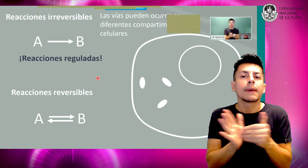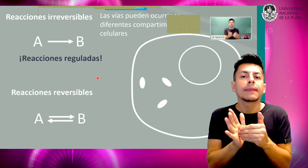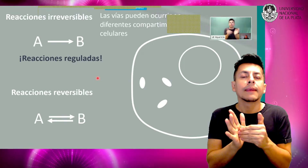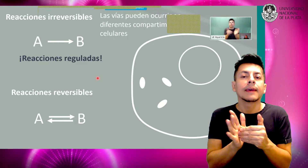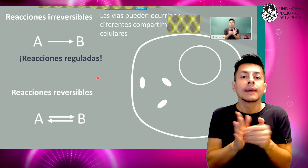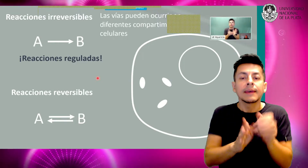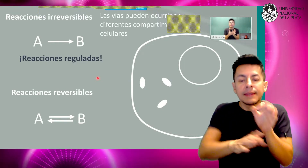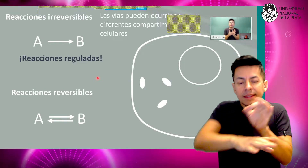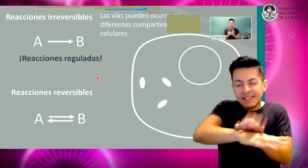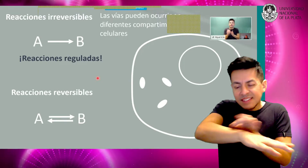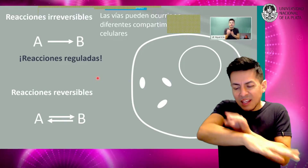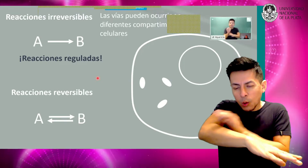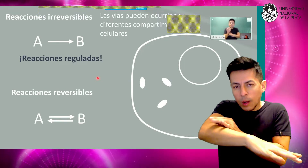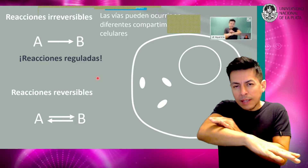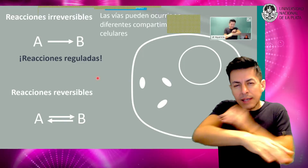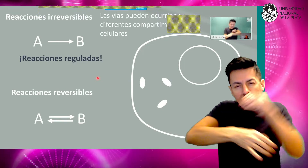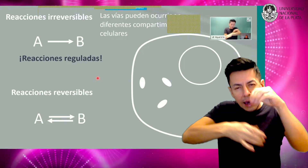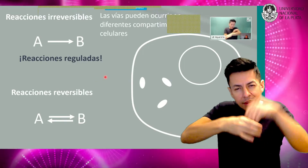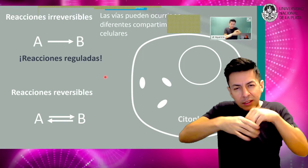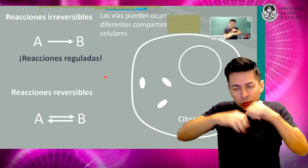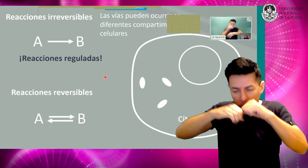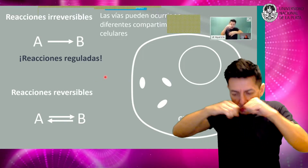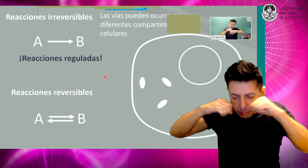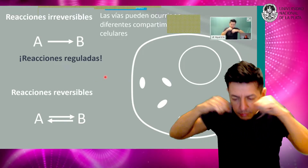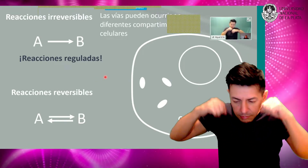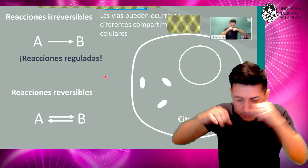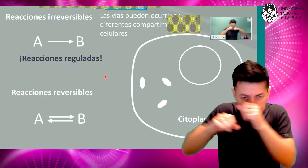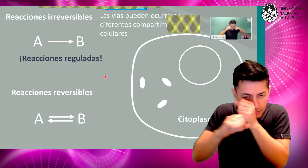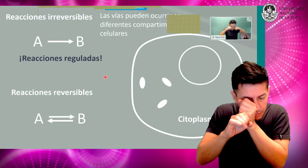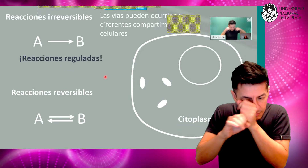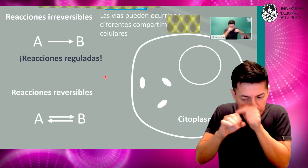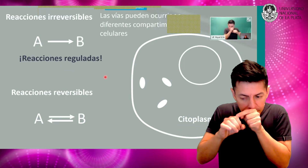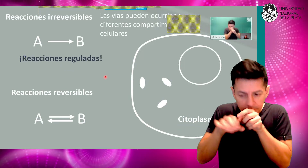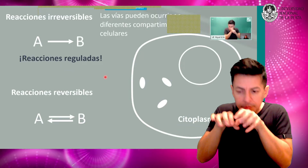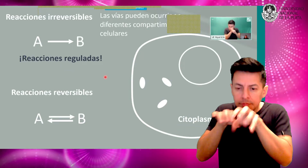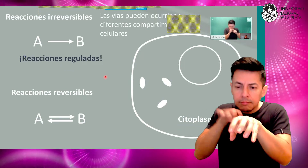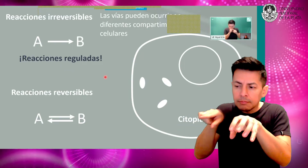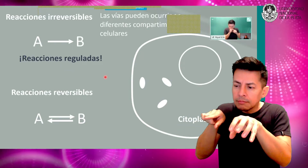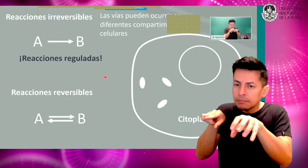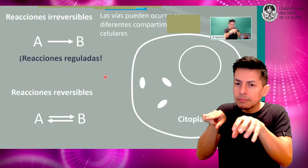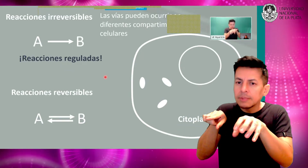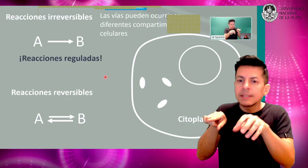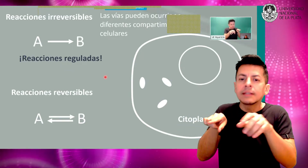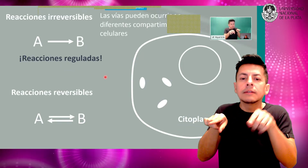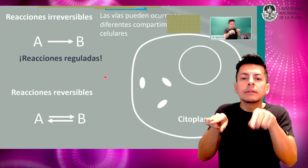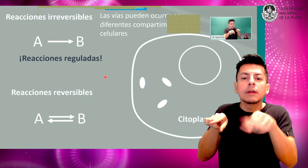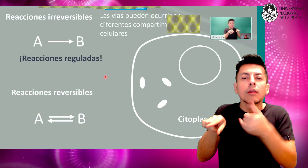vías metabólicas o algunas reacciones químicas van a ocurrir, por ejemplo, en el citoplasma.